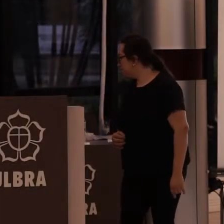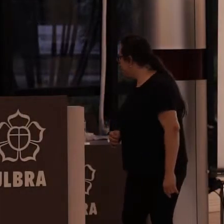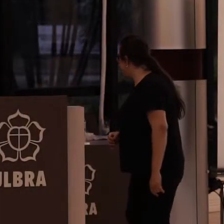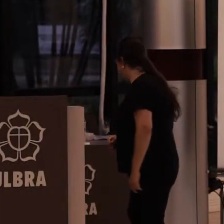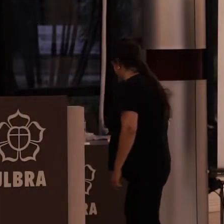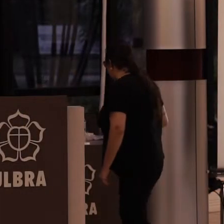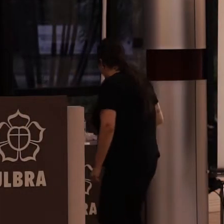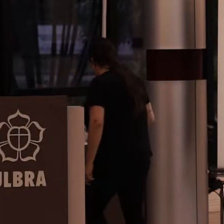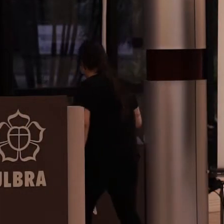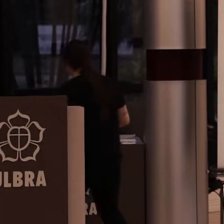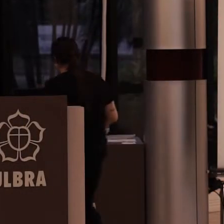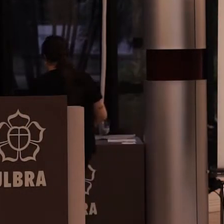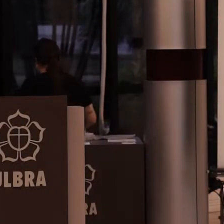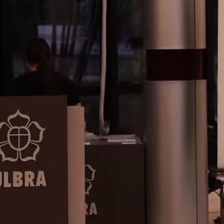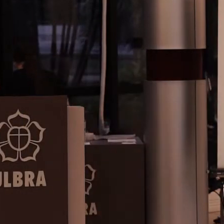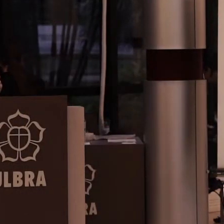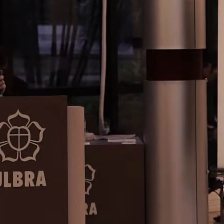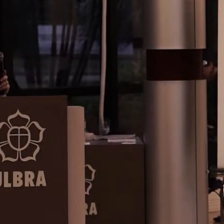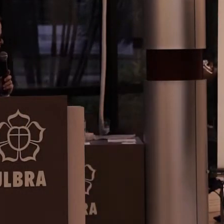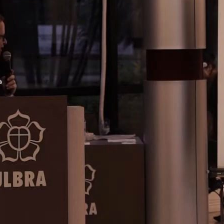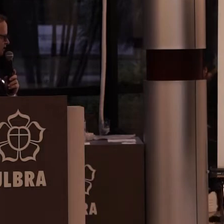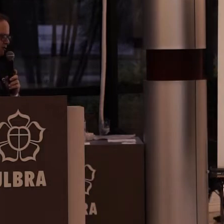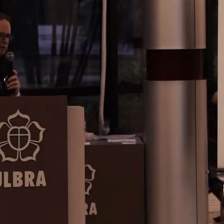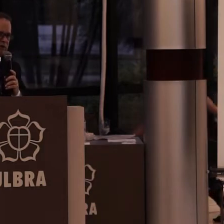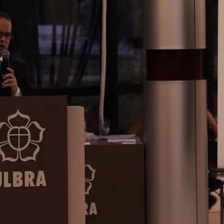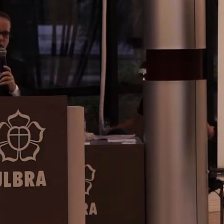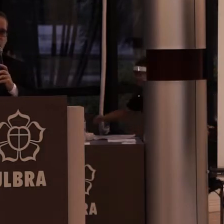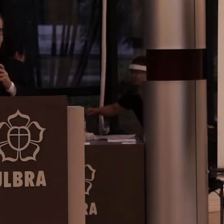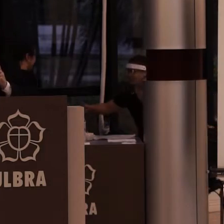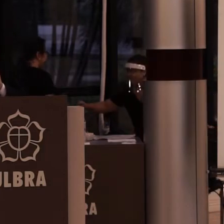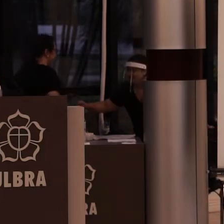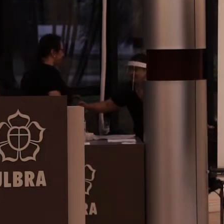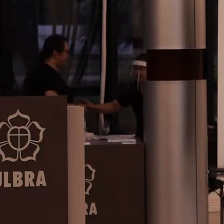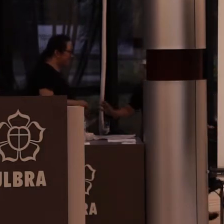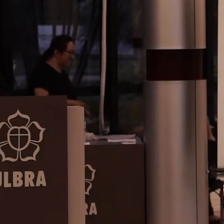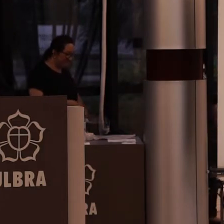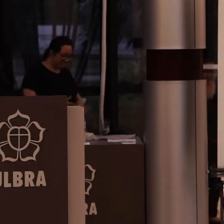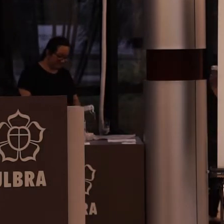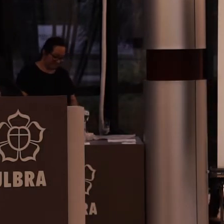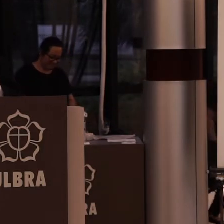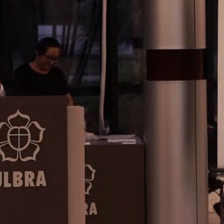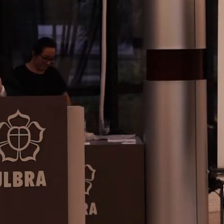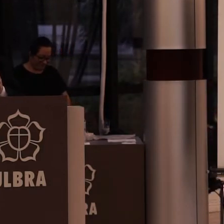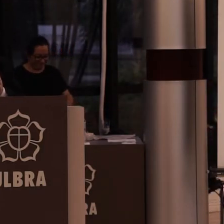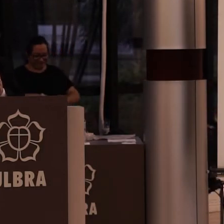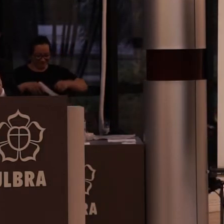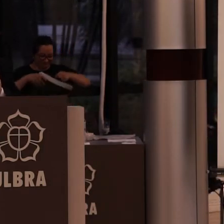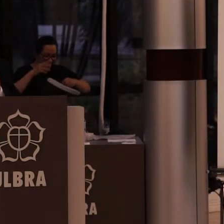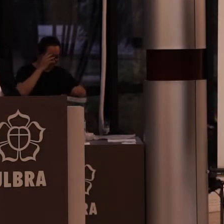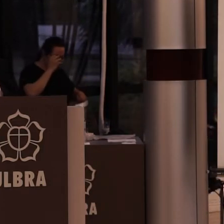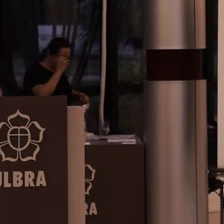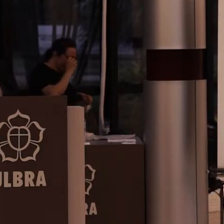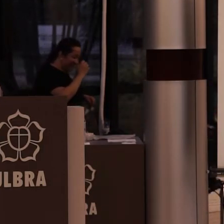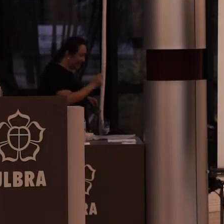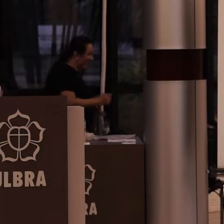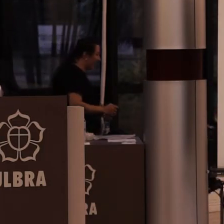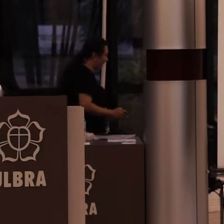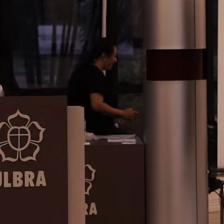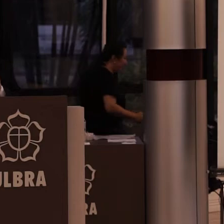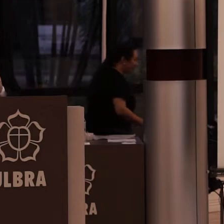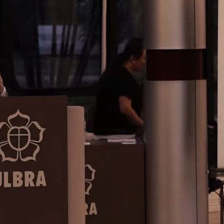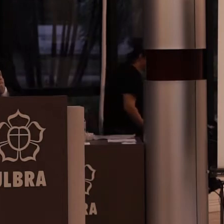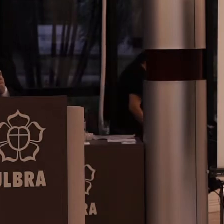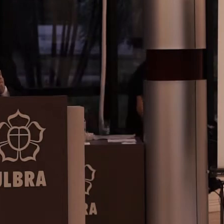correções. É uma análise em tempo real, compacta. Hoje a gente pode dizer que o custo é eficiente, isso a gente não poderia dizer no